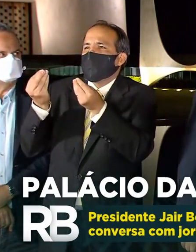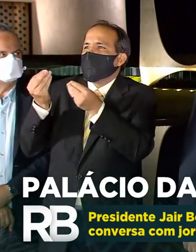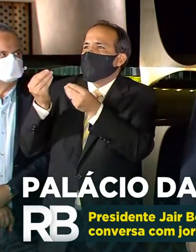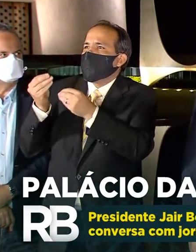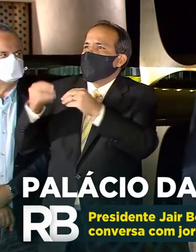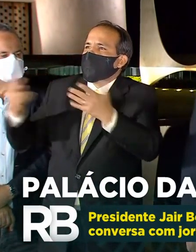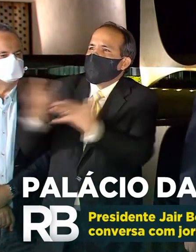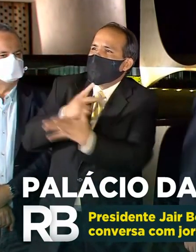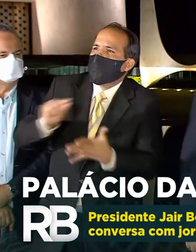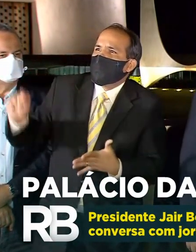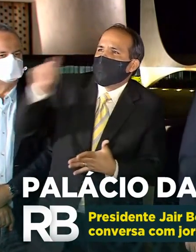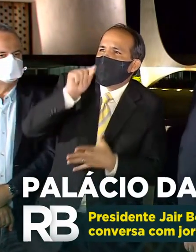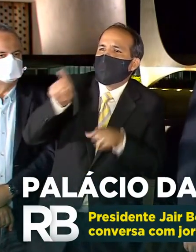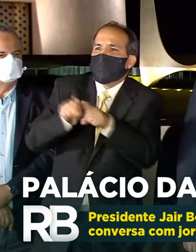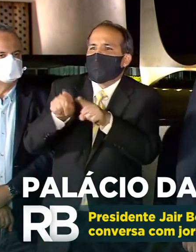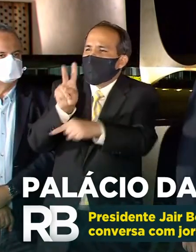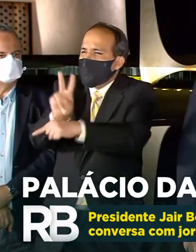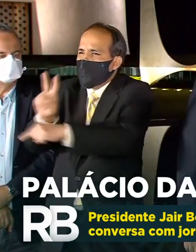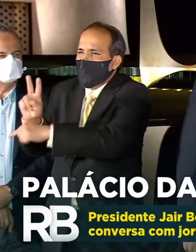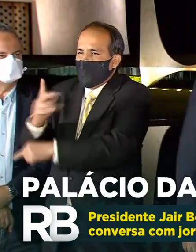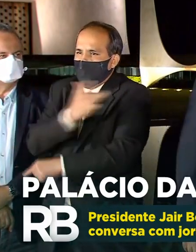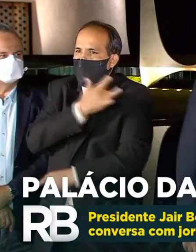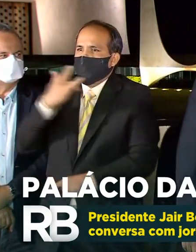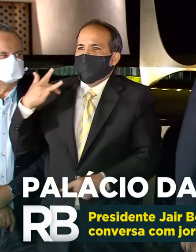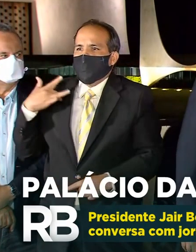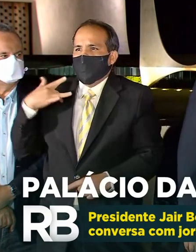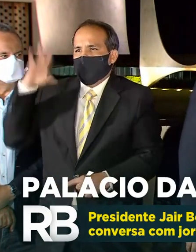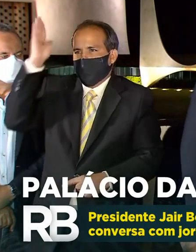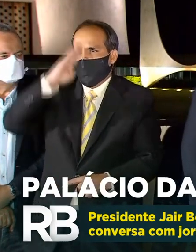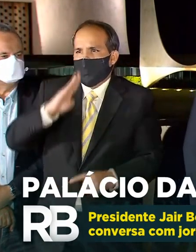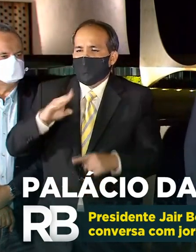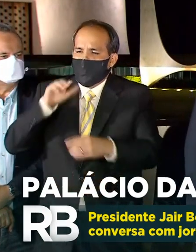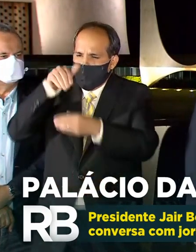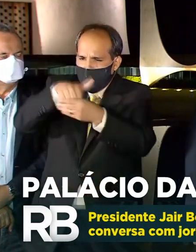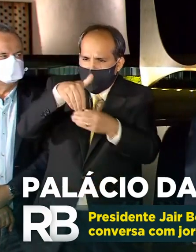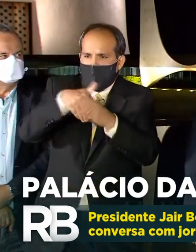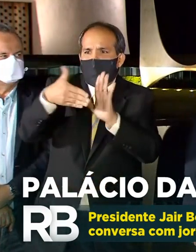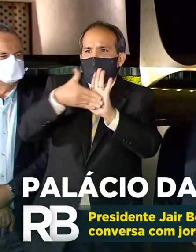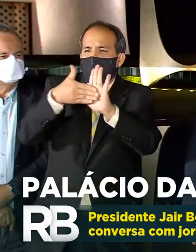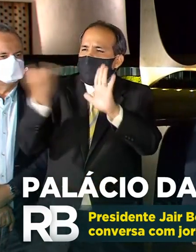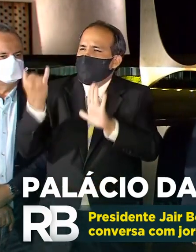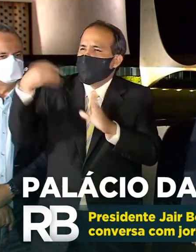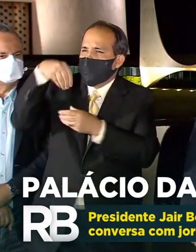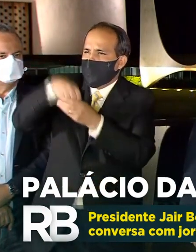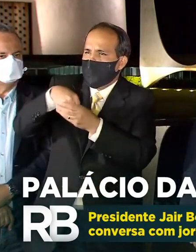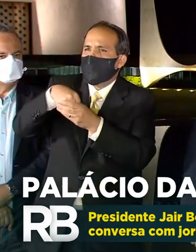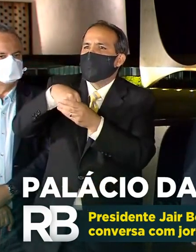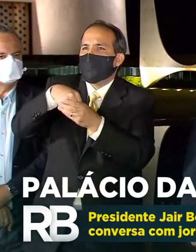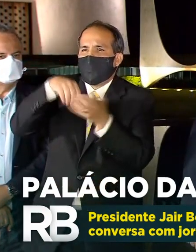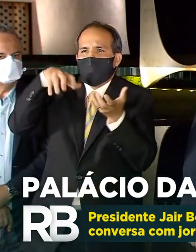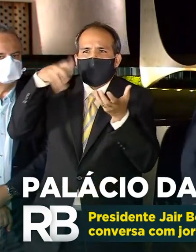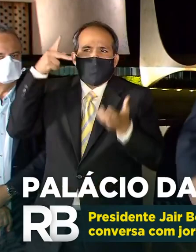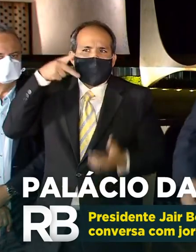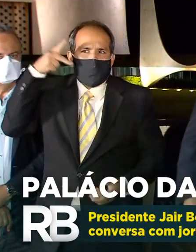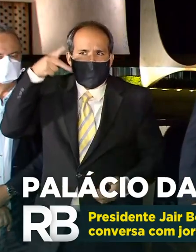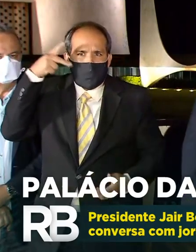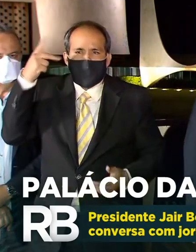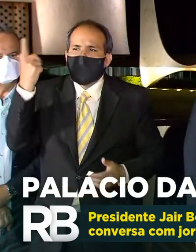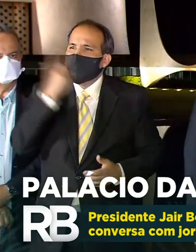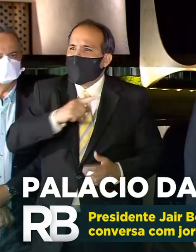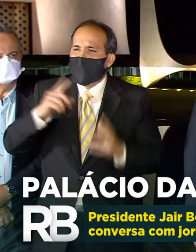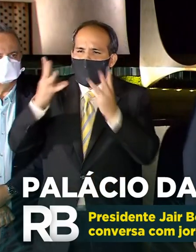a saúde dos brasileiros, votando propostas importantes no parlamento para a solvência